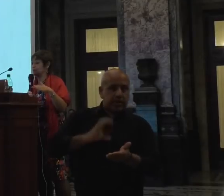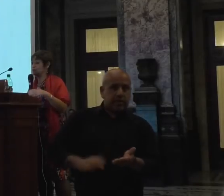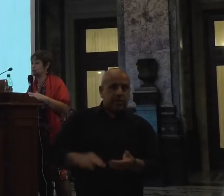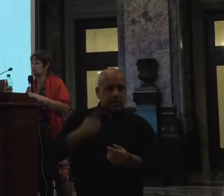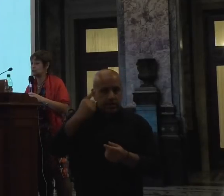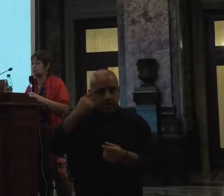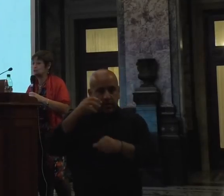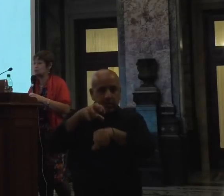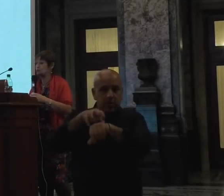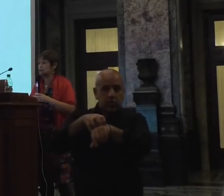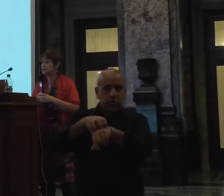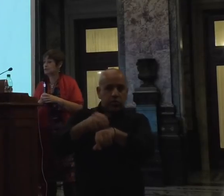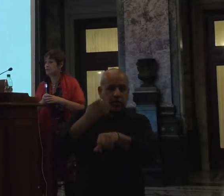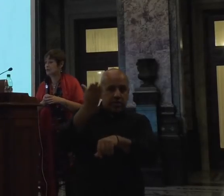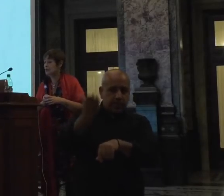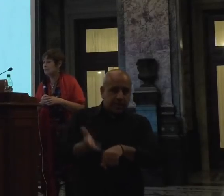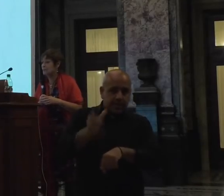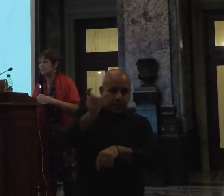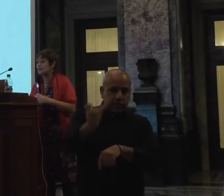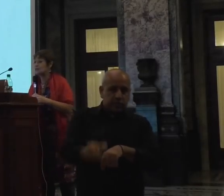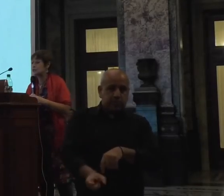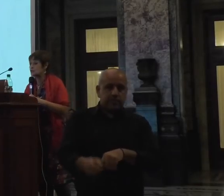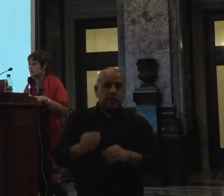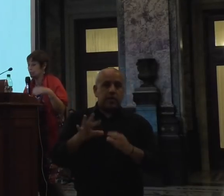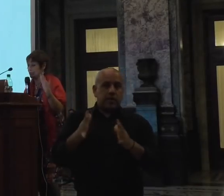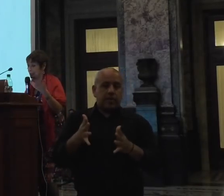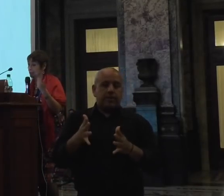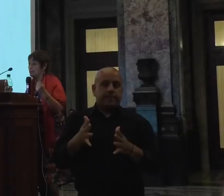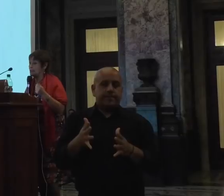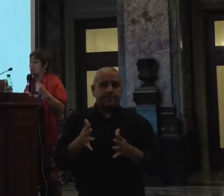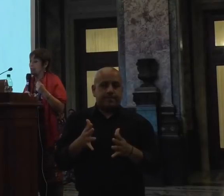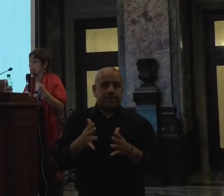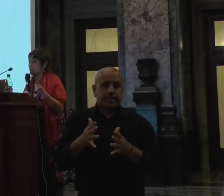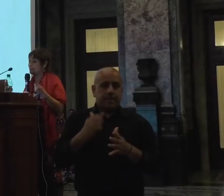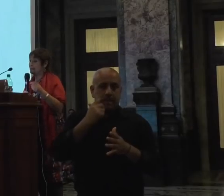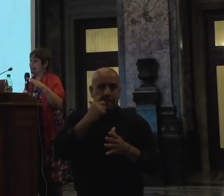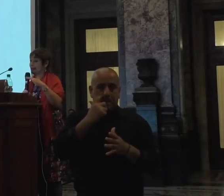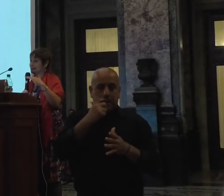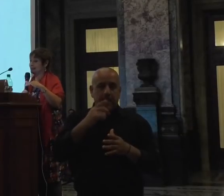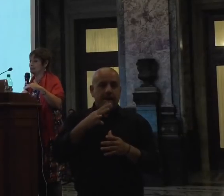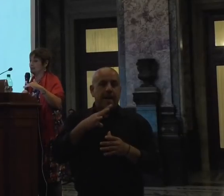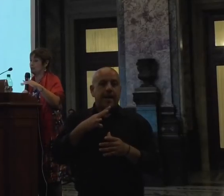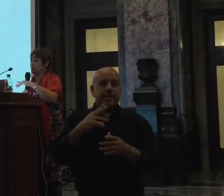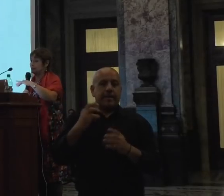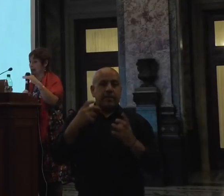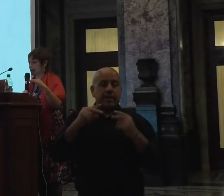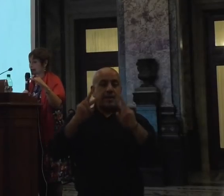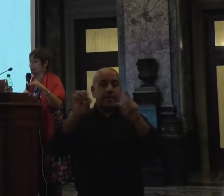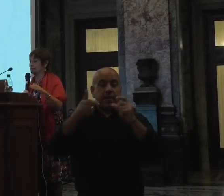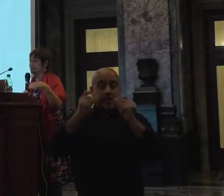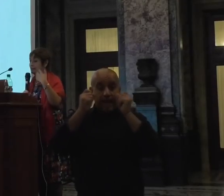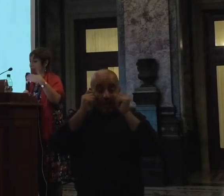neuroimagen y también muchos estudios neurofisiológicos con mamíferos que demuestran que esta atención